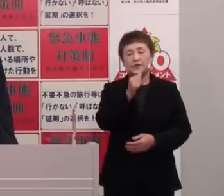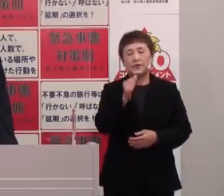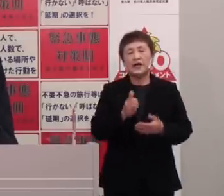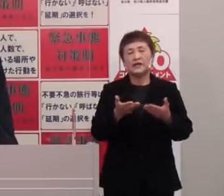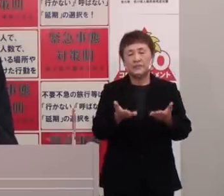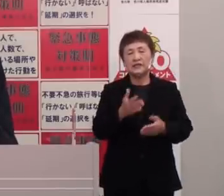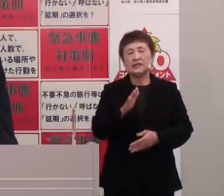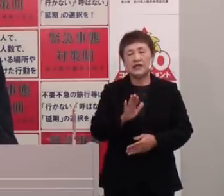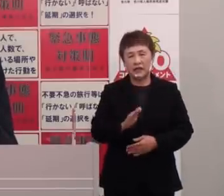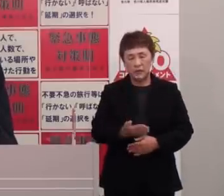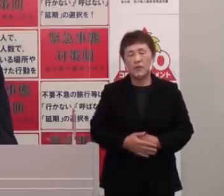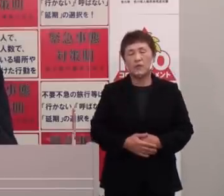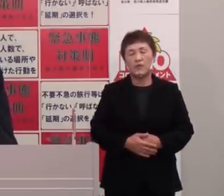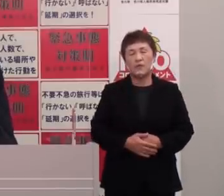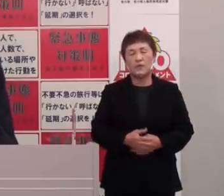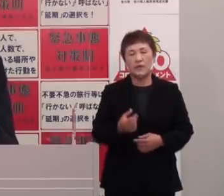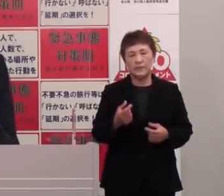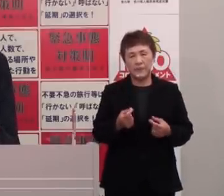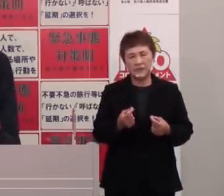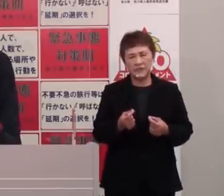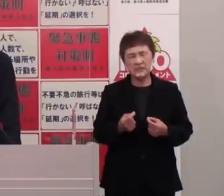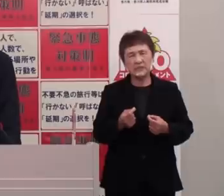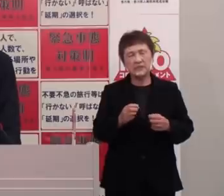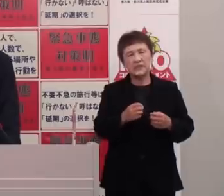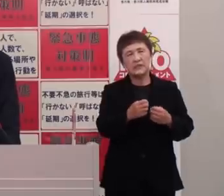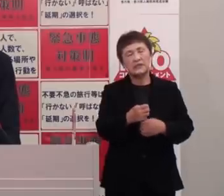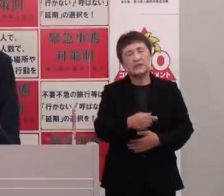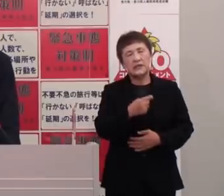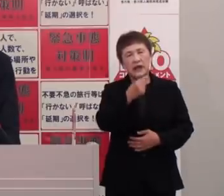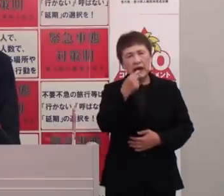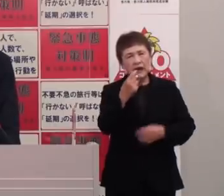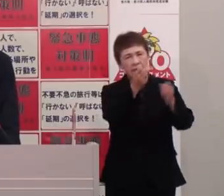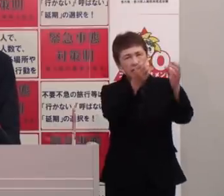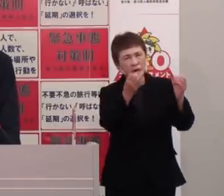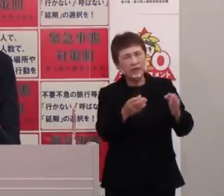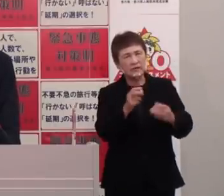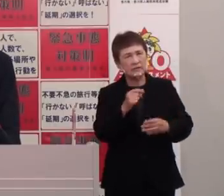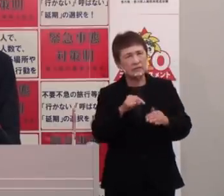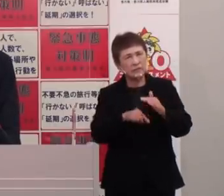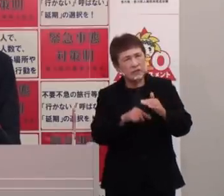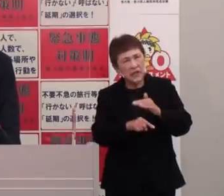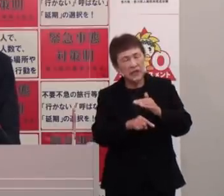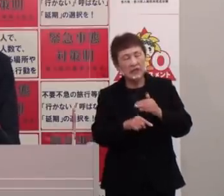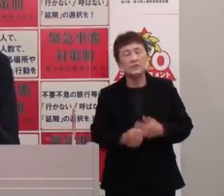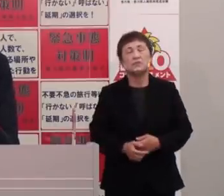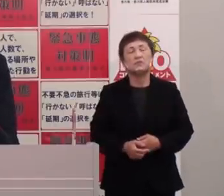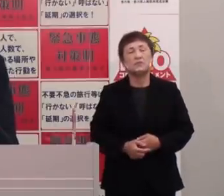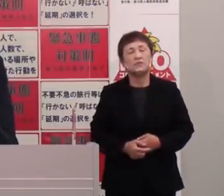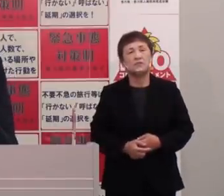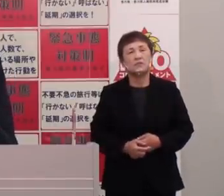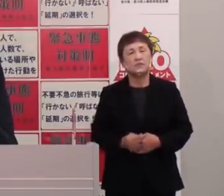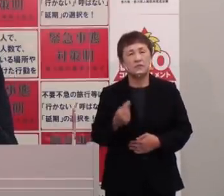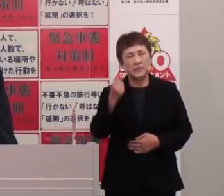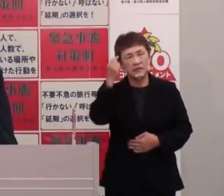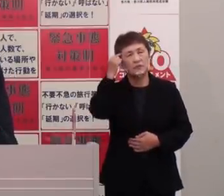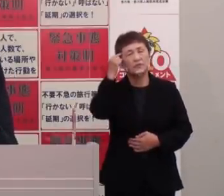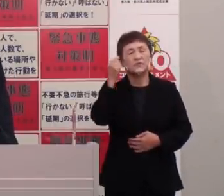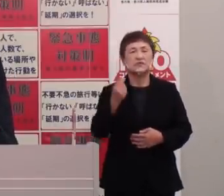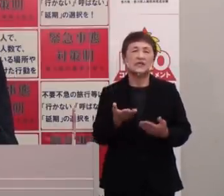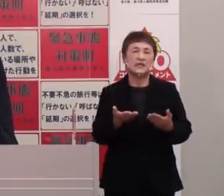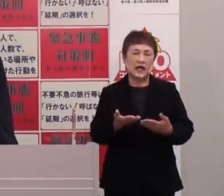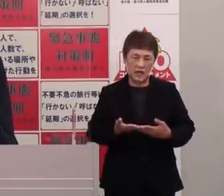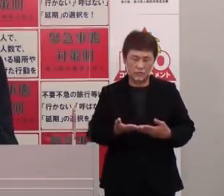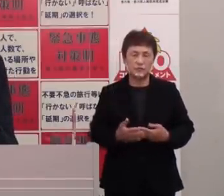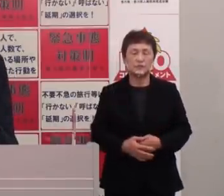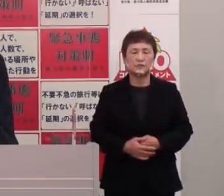ども、やはり なぜあんなことになってるんだというようなですね、ことをぜひ、そ